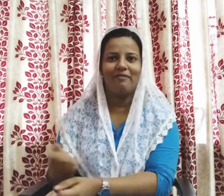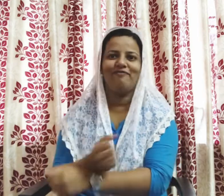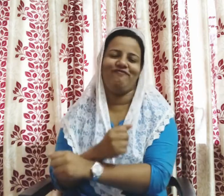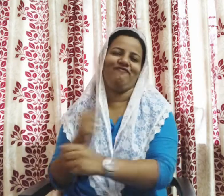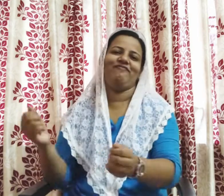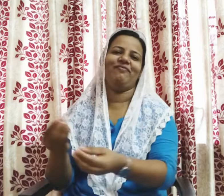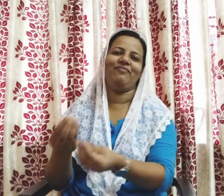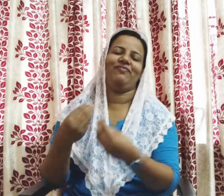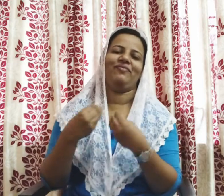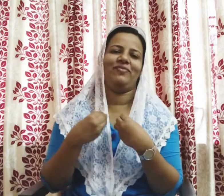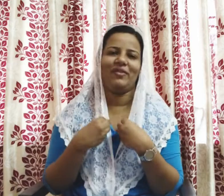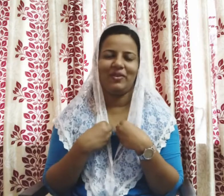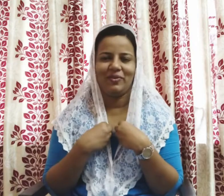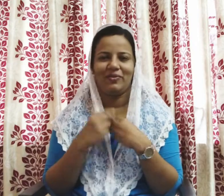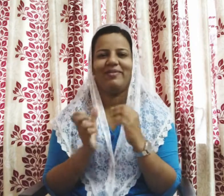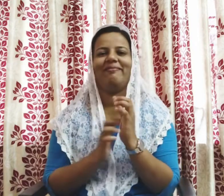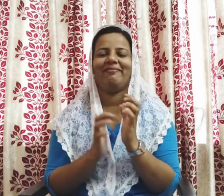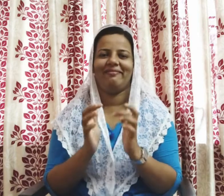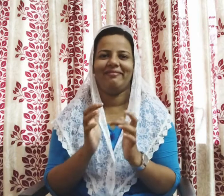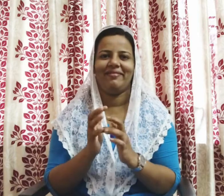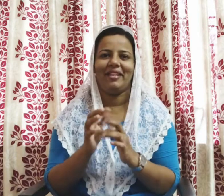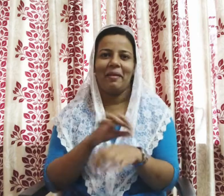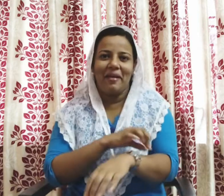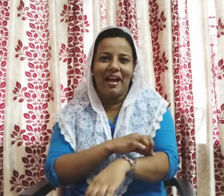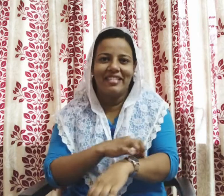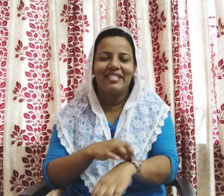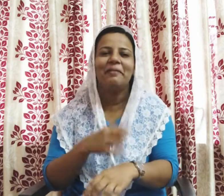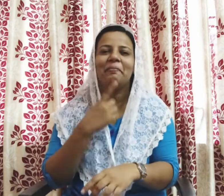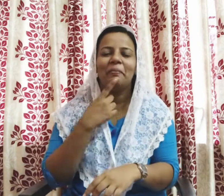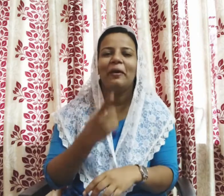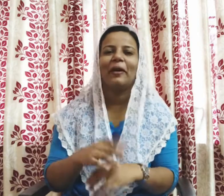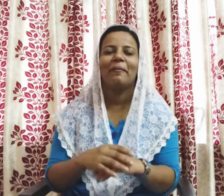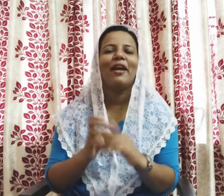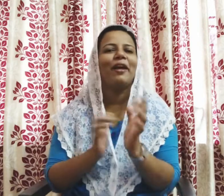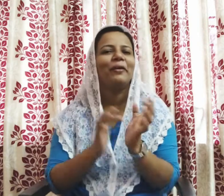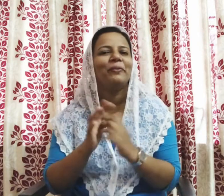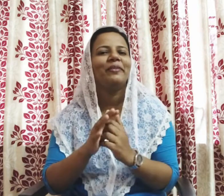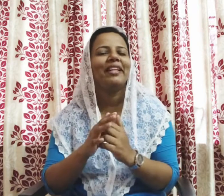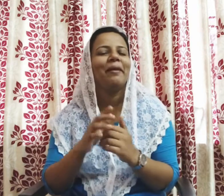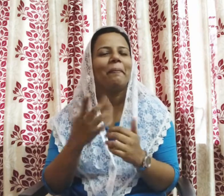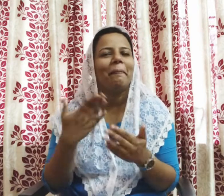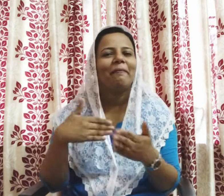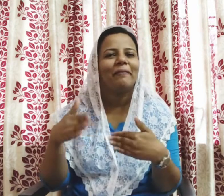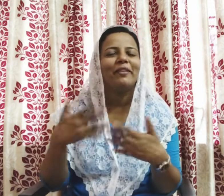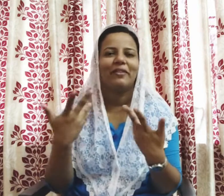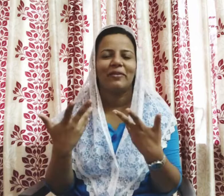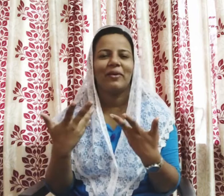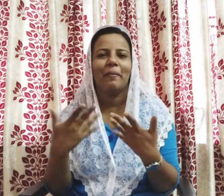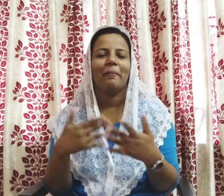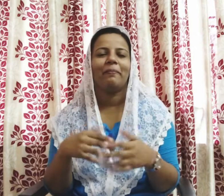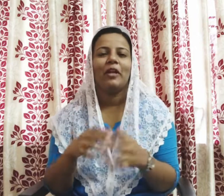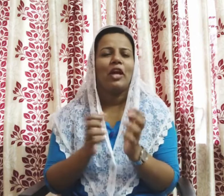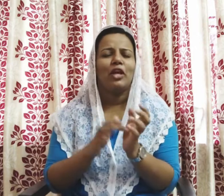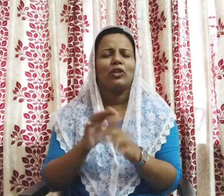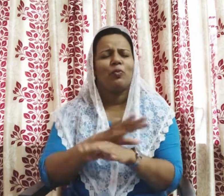നിന്നും രക്ഷിക്കുന്നു എന്ന് അമേൻ നമ്മുടെ അസ്ഥികളൊക്കെയും പറയും. അപ്പോൾ നമ്മുടെ കർത്താവിൻ്റെ ഒരു പ്രത്യേകതയാണ്, കർത്താവ് നമ്മളെ പൂർണ്ണമായി